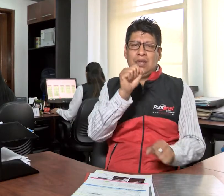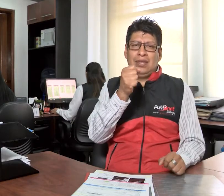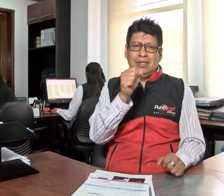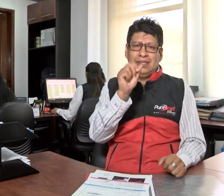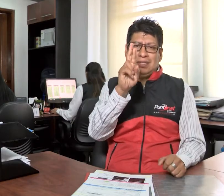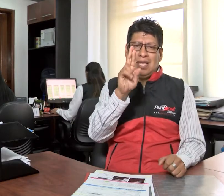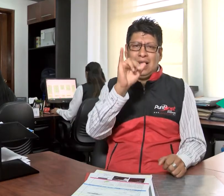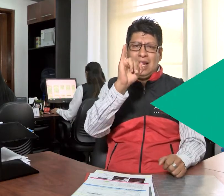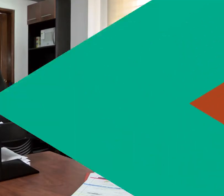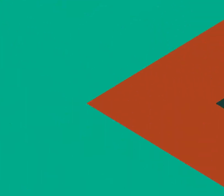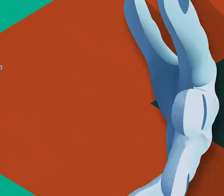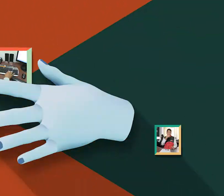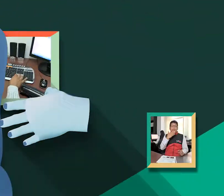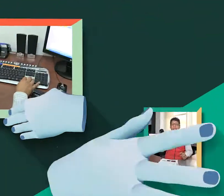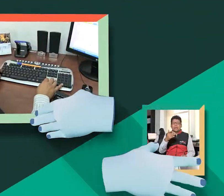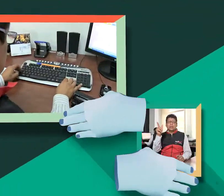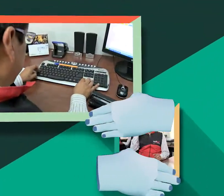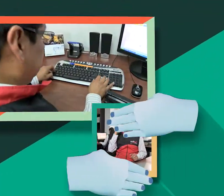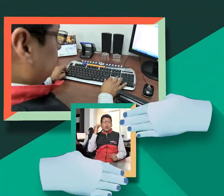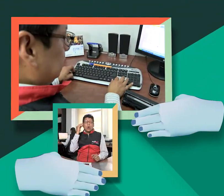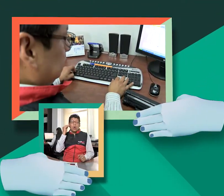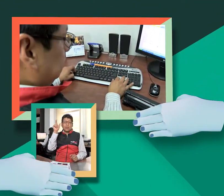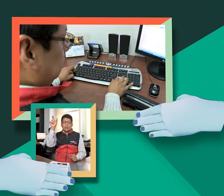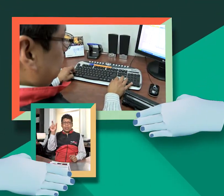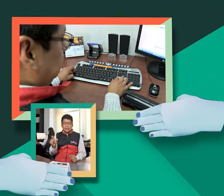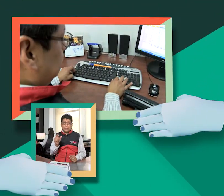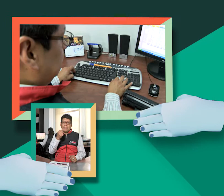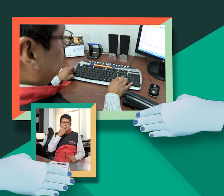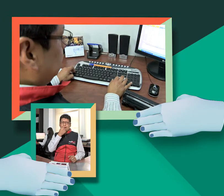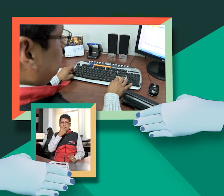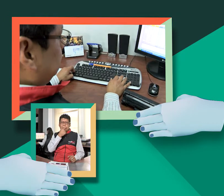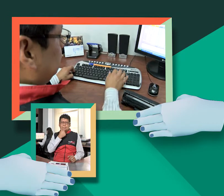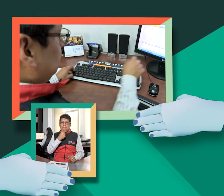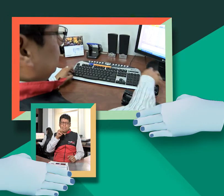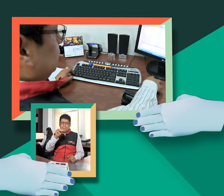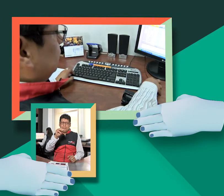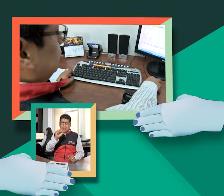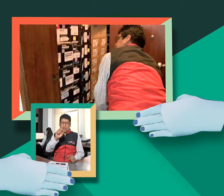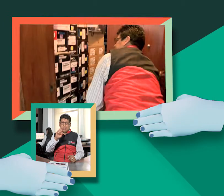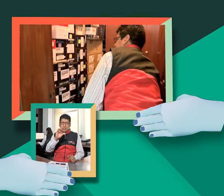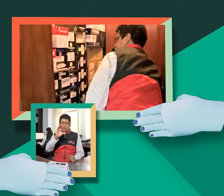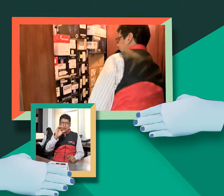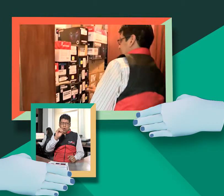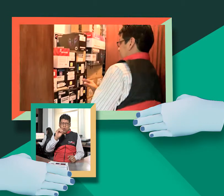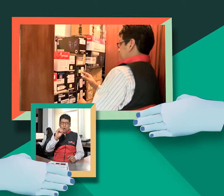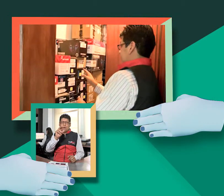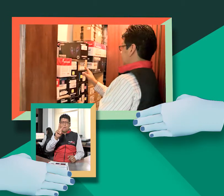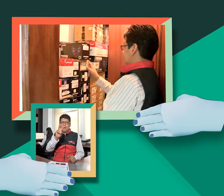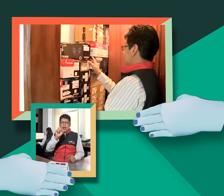por su apoyo a partir de ahí empecé a trabajar en el la serie